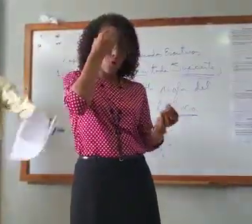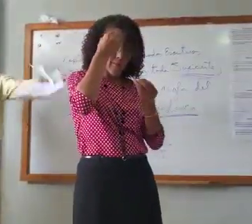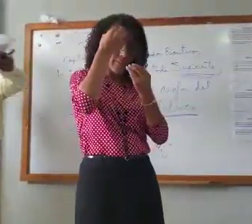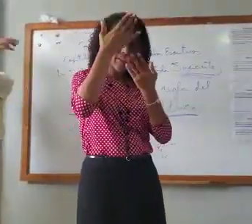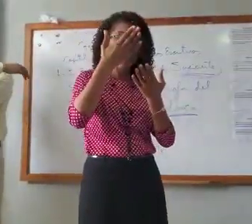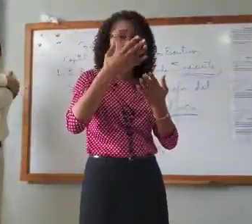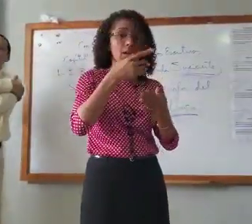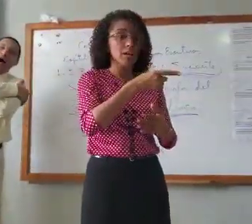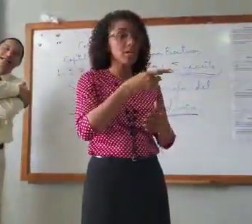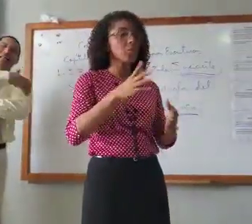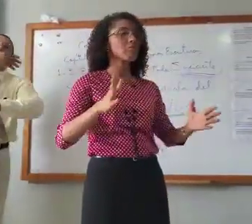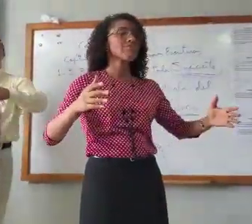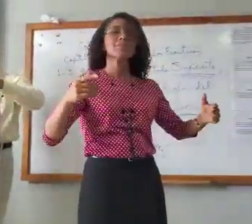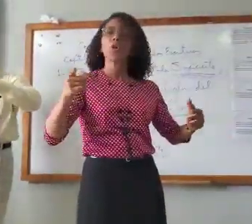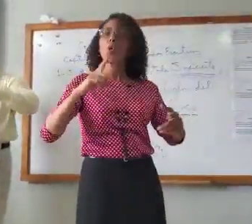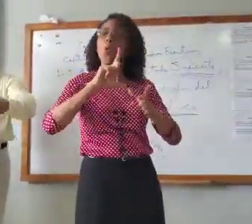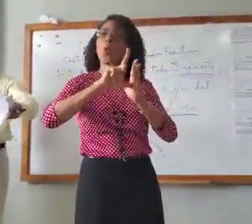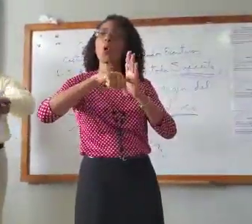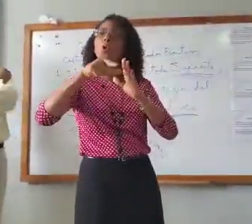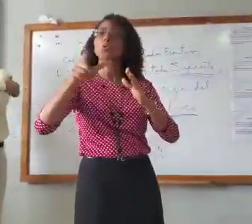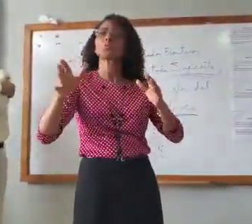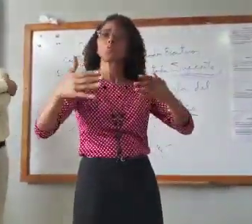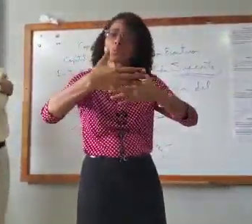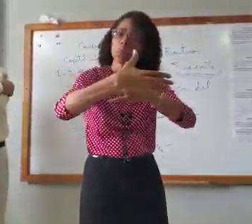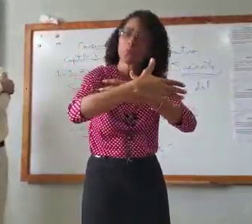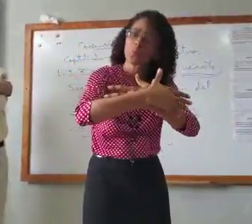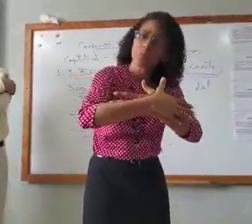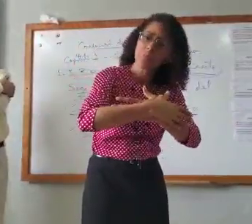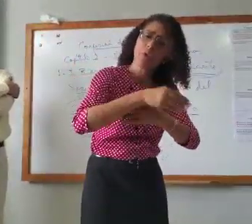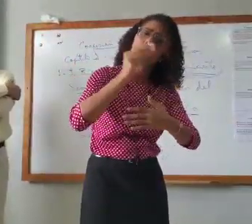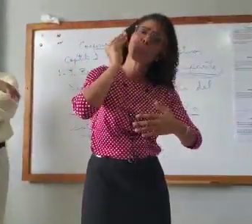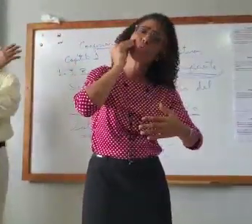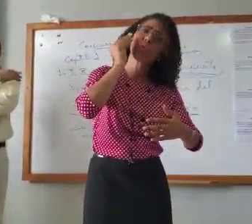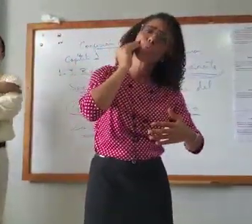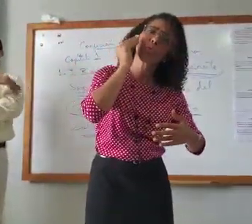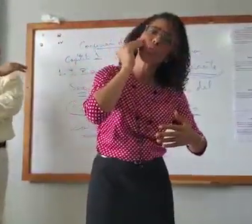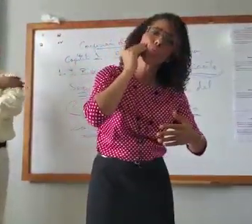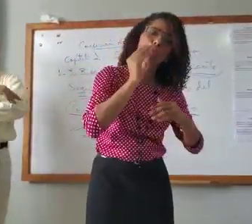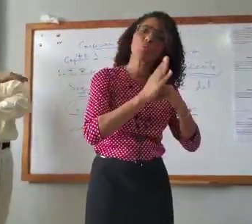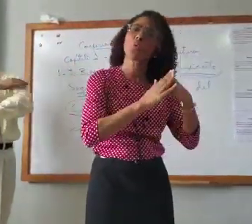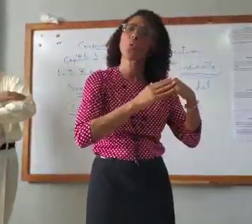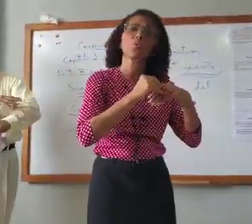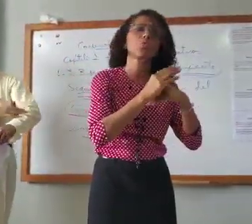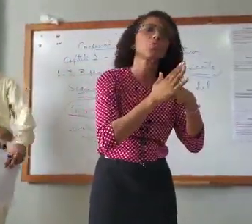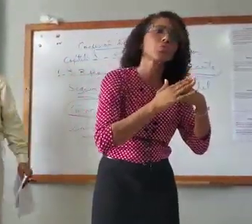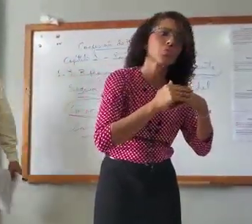Y tú lo abrazas, le das su beso, lo consuelas,